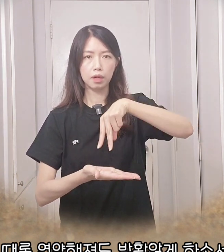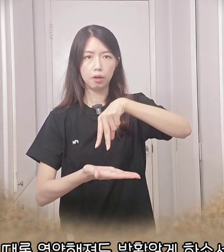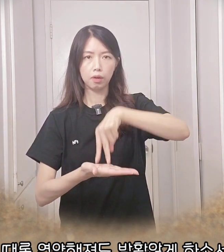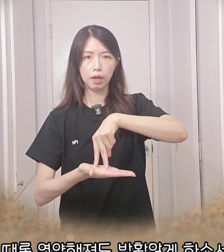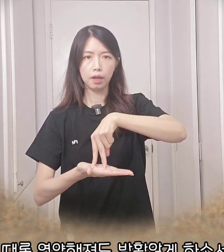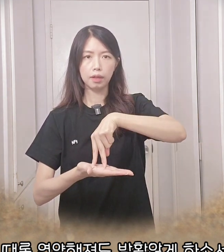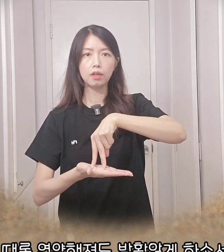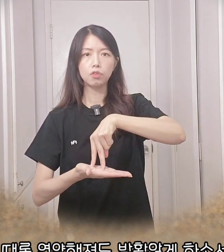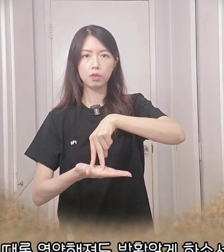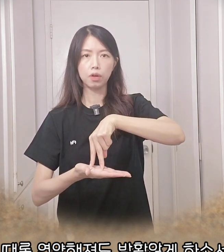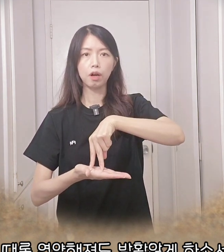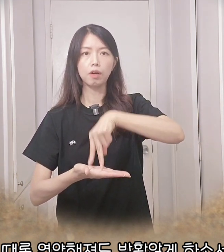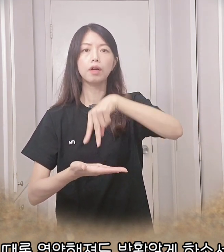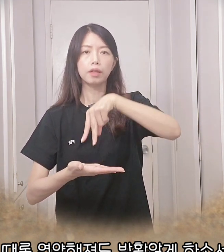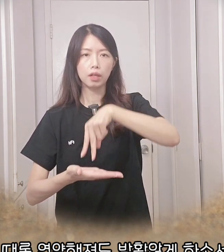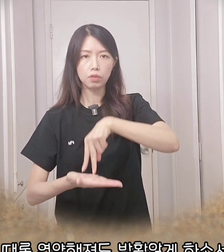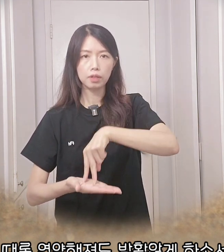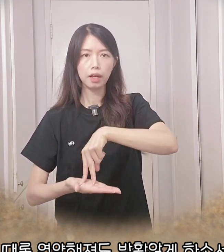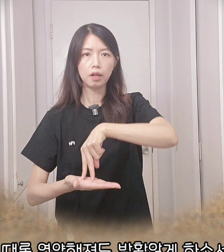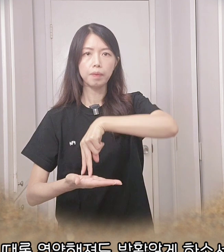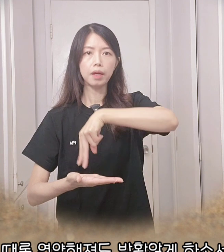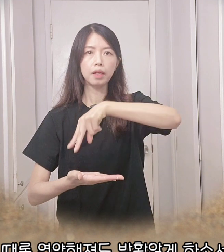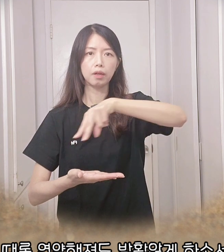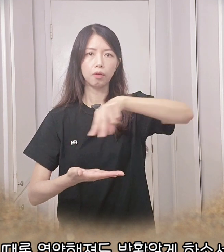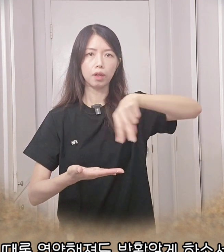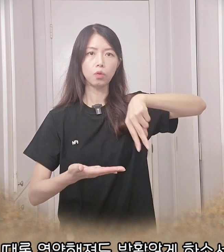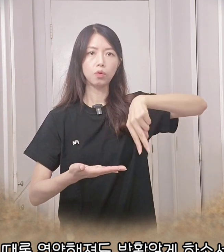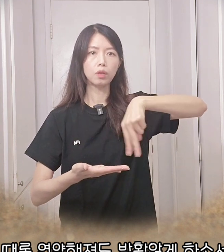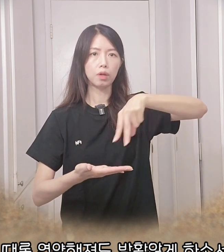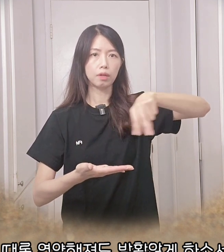검지중지를 이렇게 대주시고요. 대주신